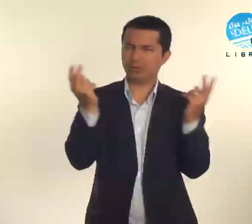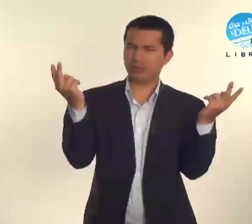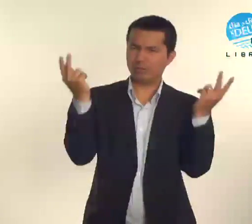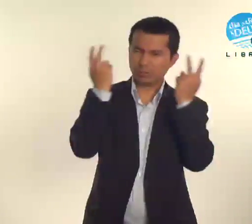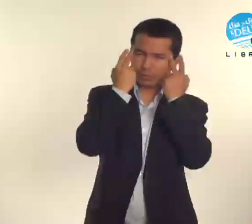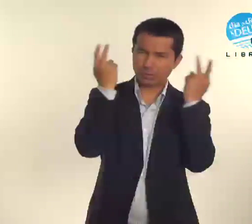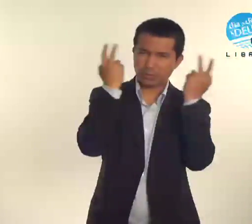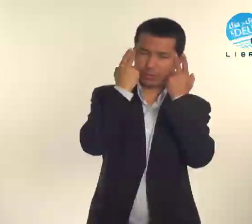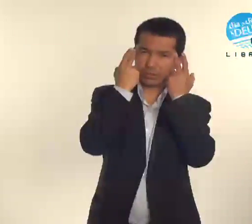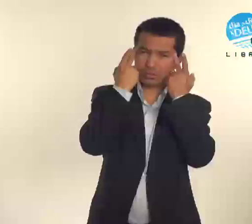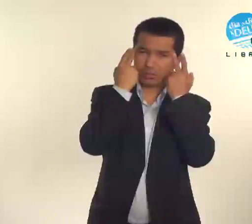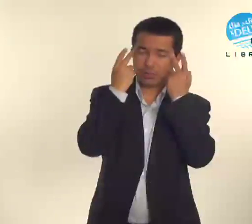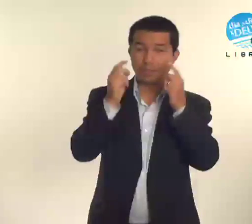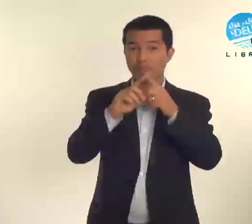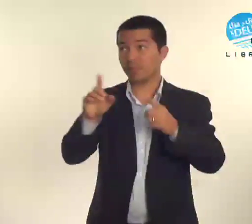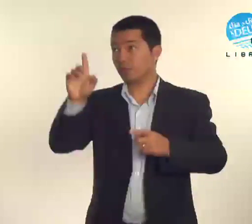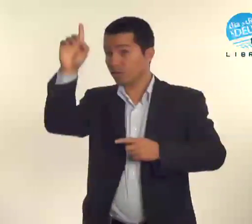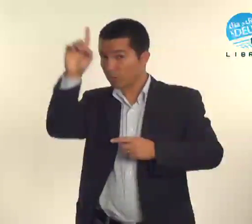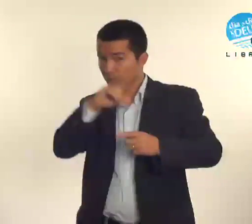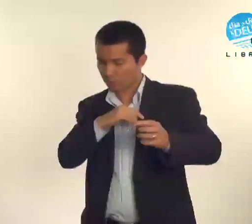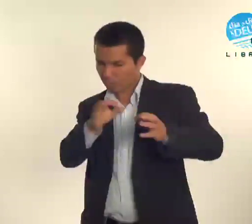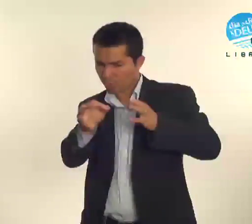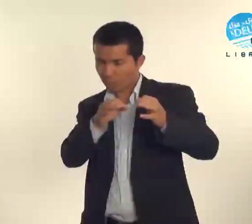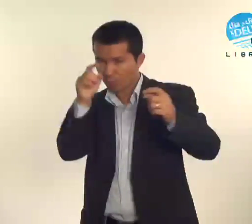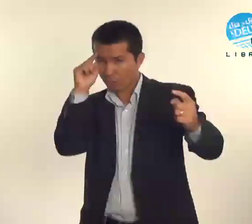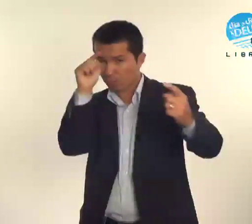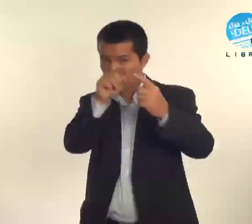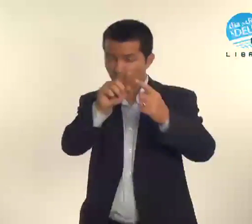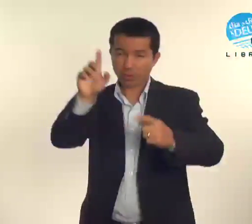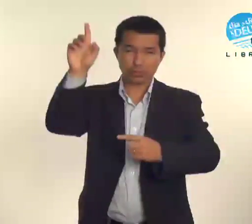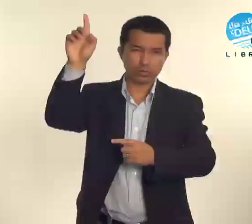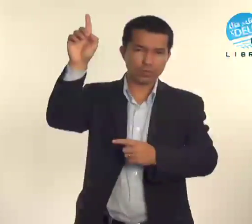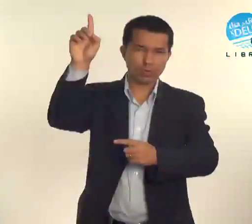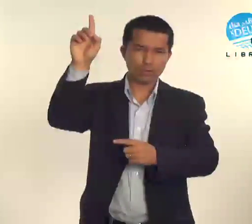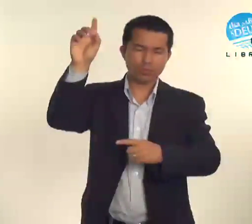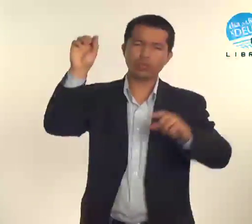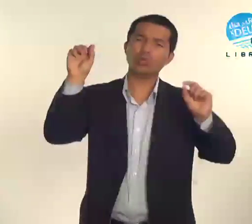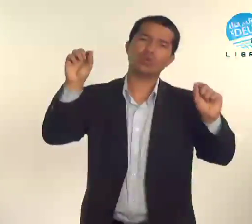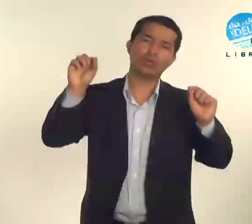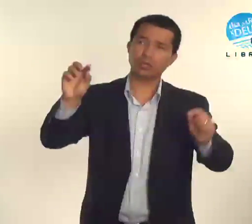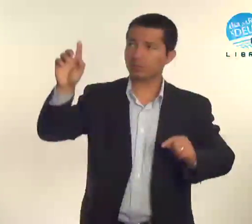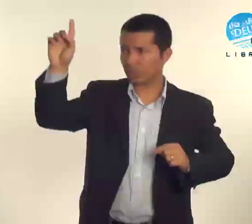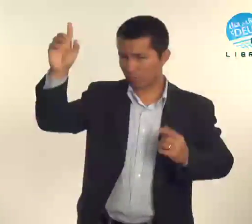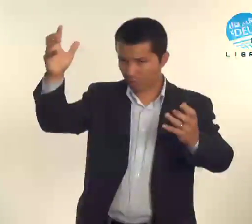Pode. Mas o propósito de Deus, lembra que a gente falou o primeiro sentido do pecado? Não é esse.